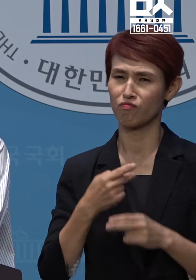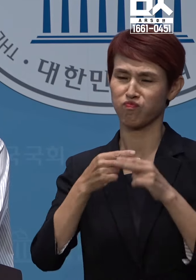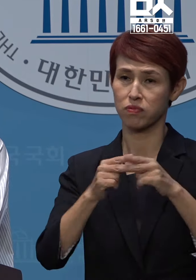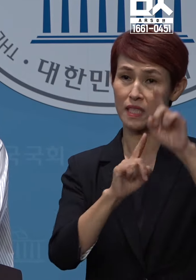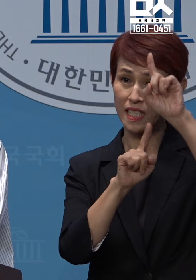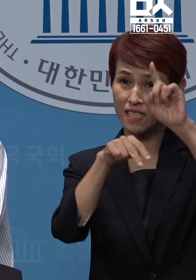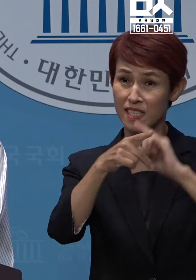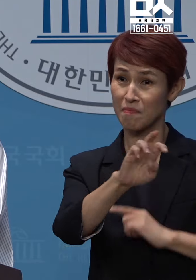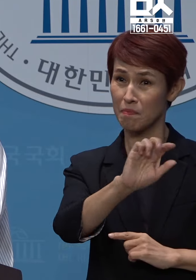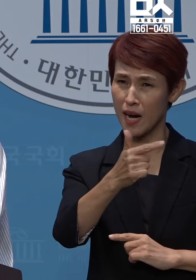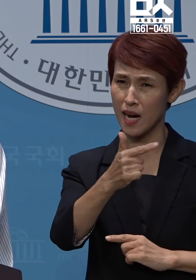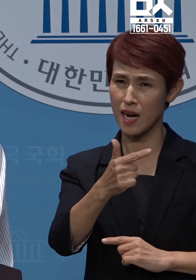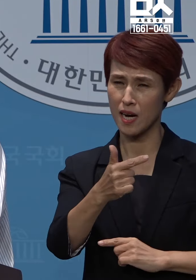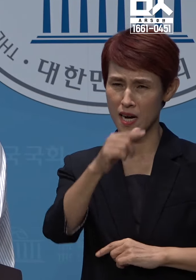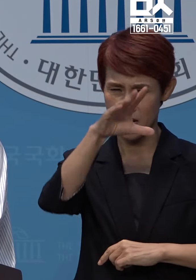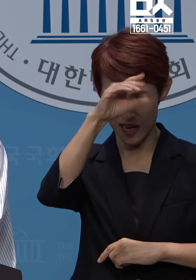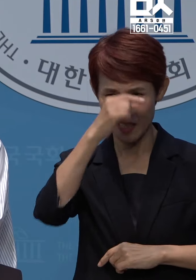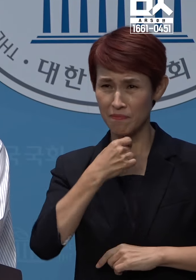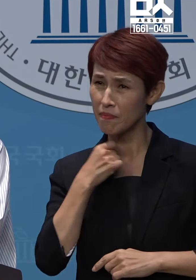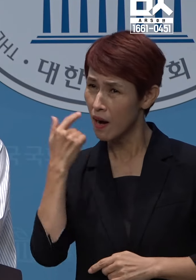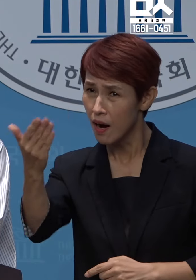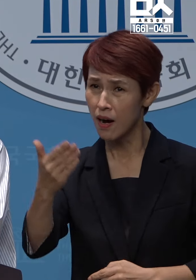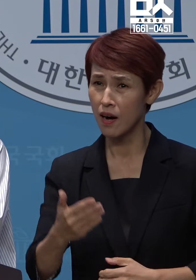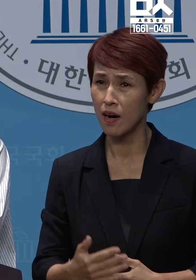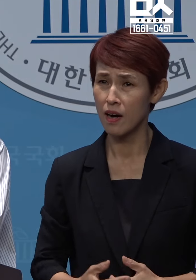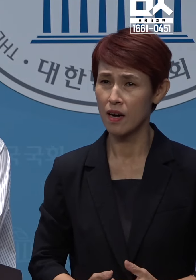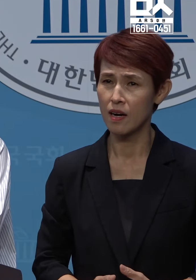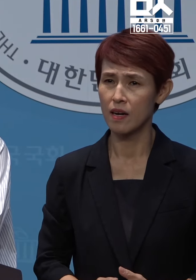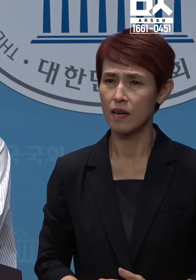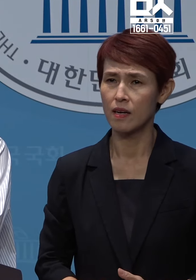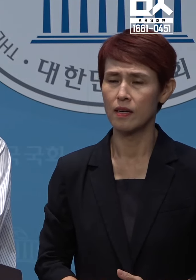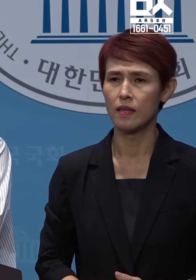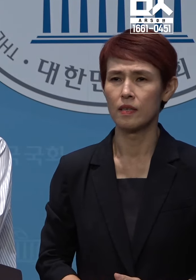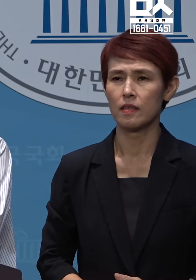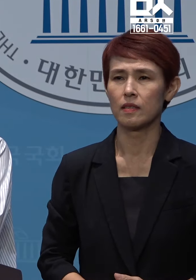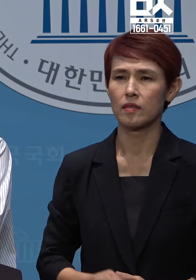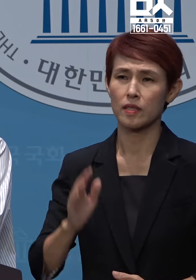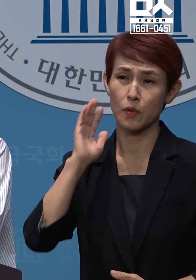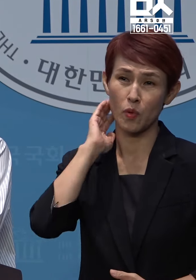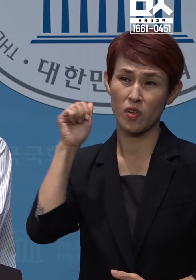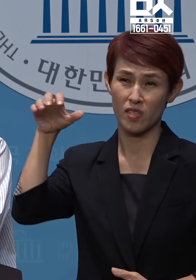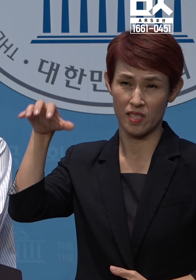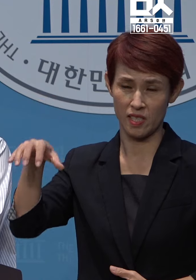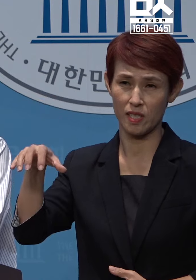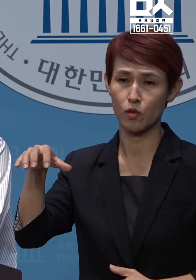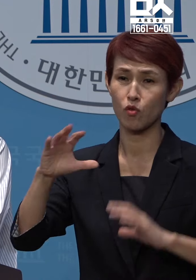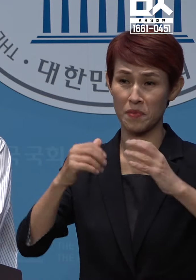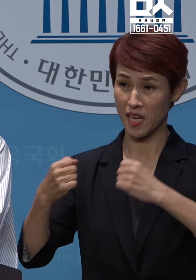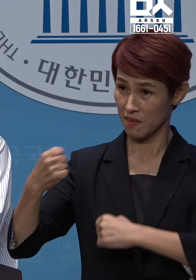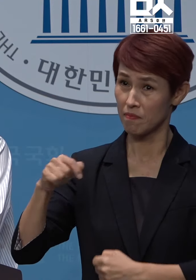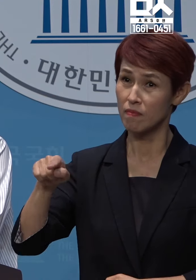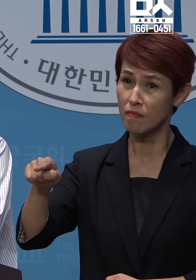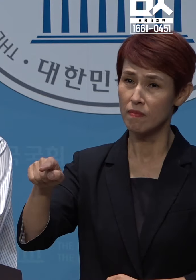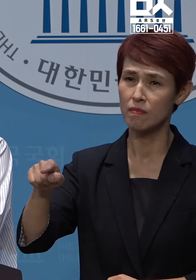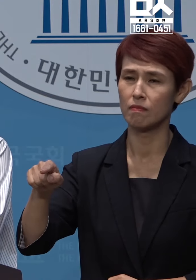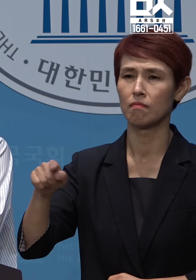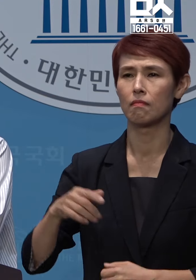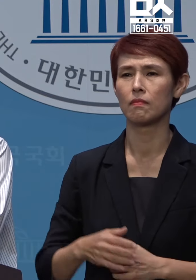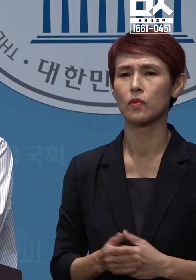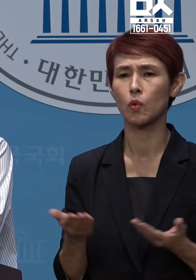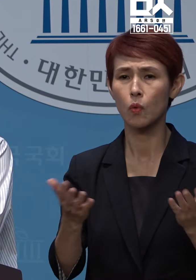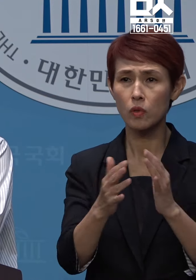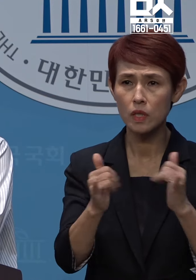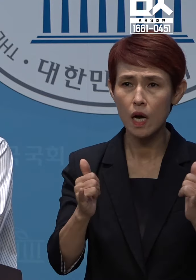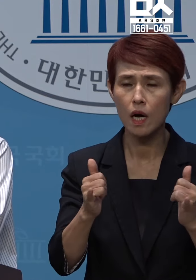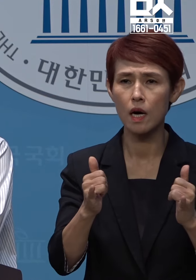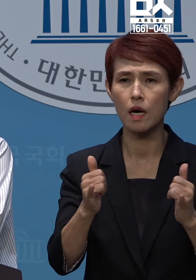이승만의 길을 따라가고 싶나 봅니다 용산 대통령실과 국민의 힘은 하도급 노동자에